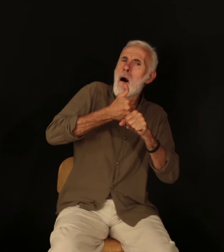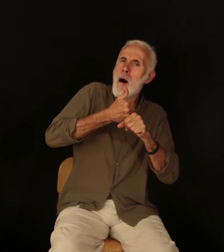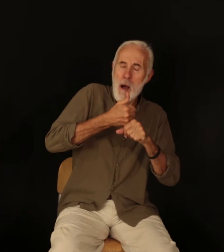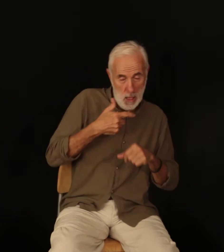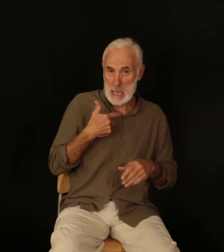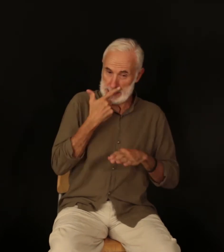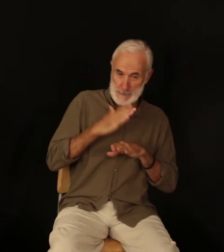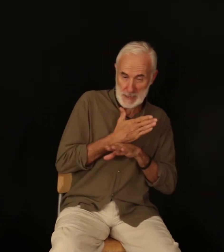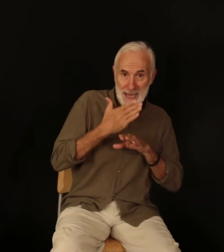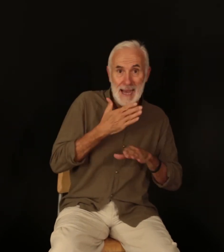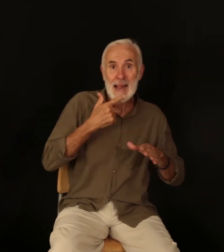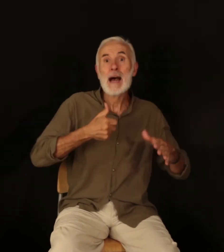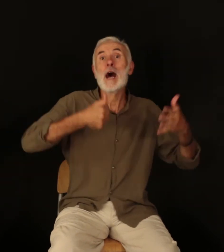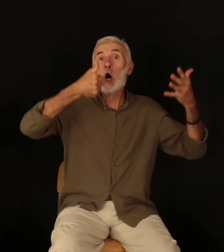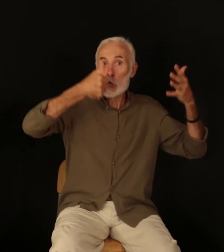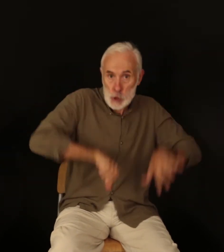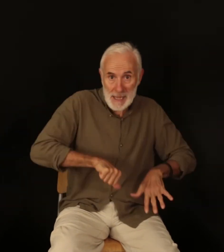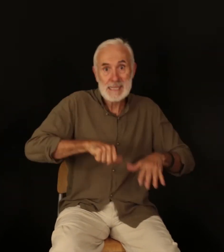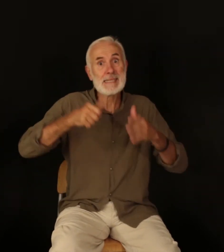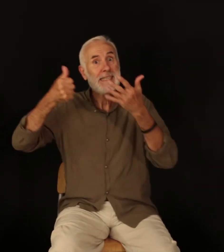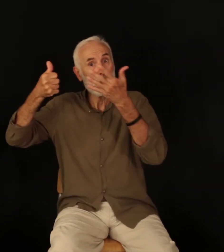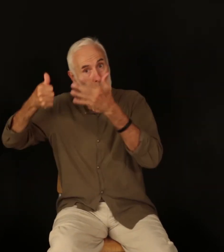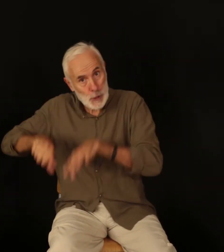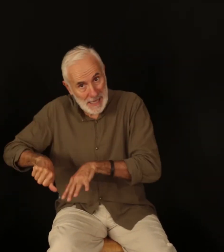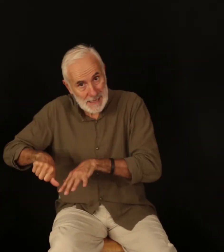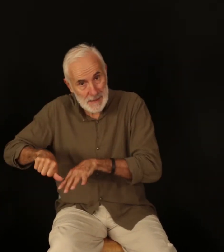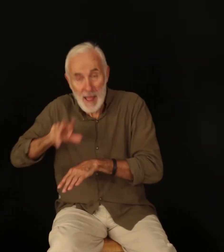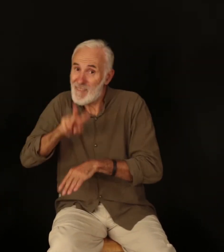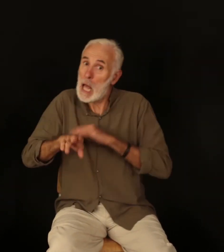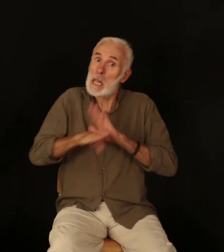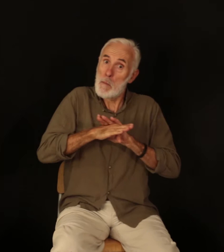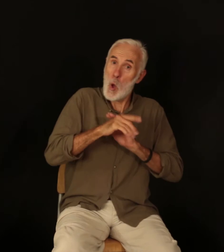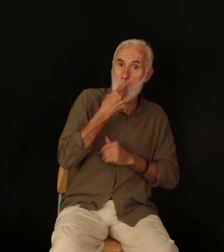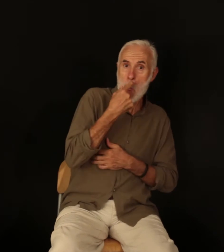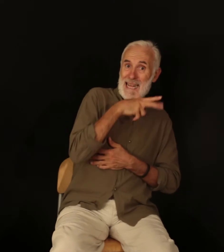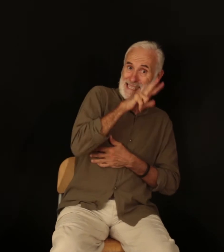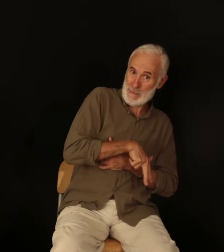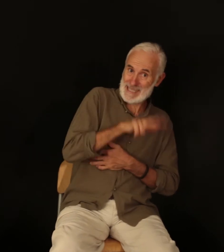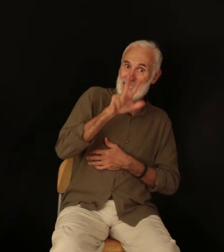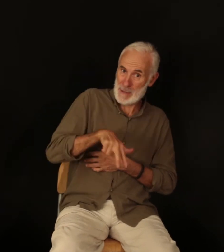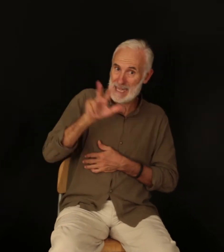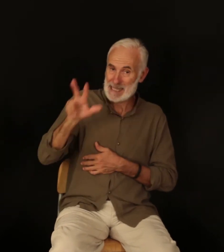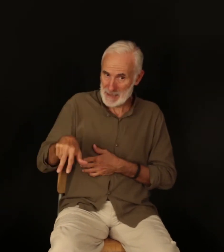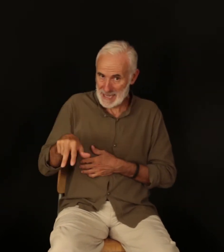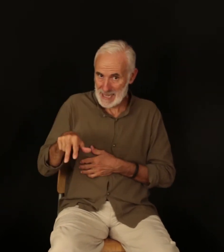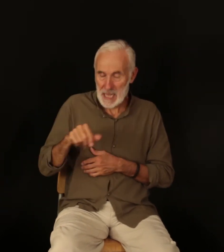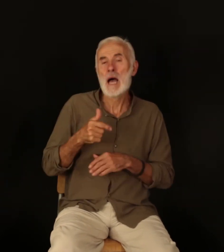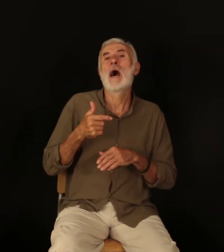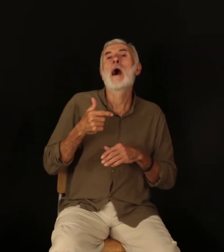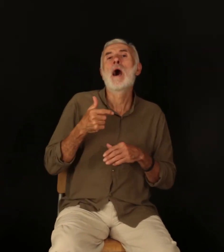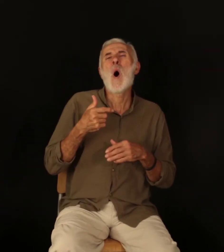devait être soit trimestrielle, soit, dans le pire des cas, semestrielle. Elle est finalement